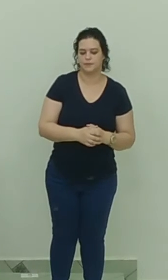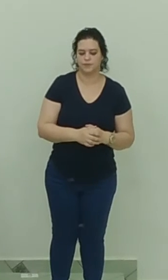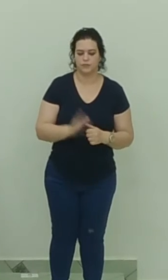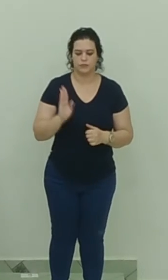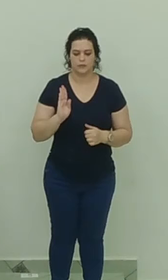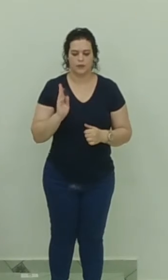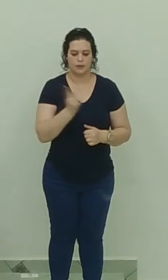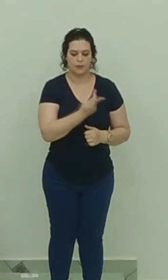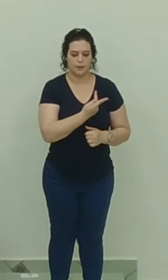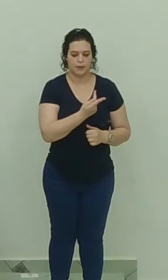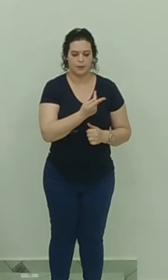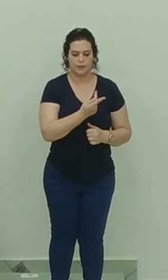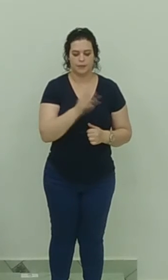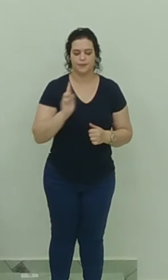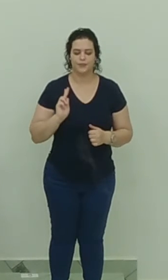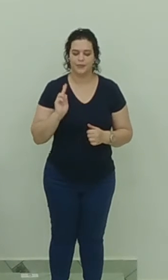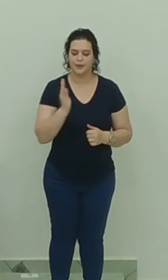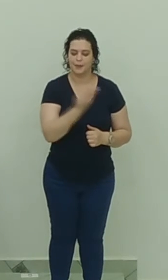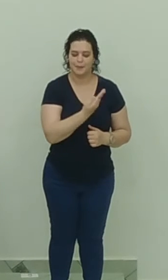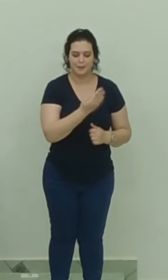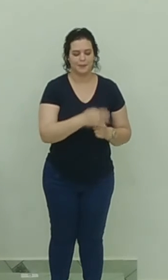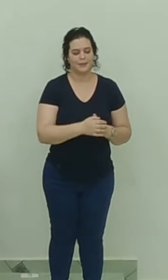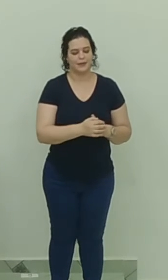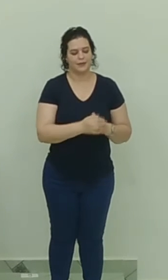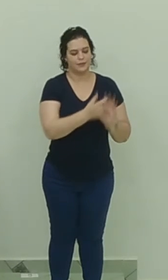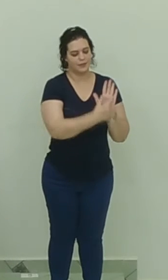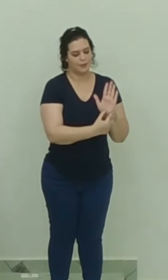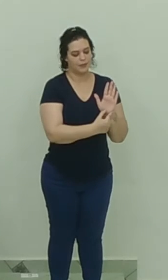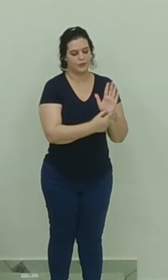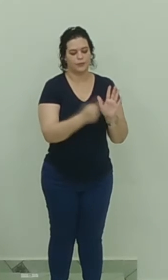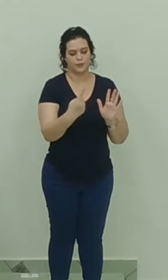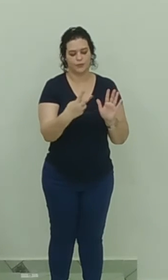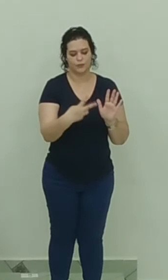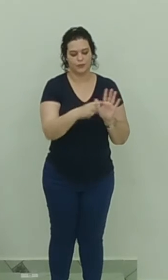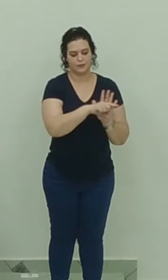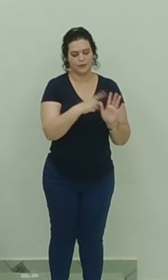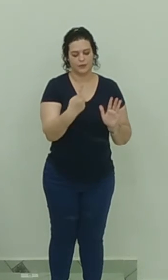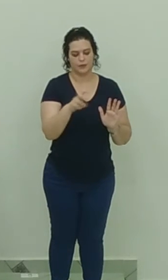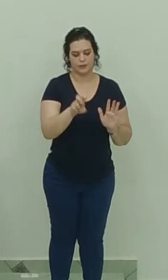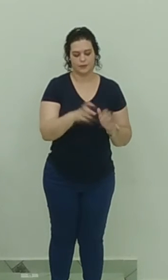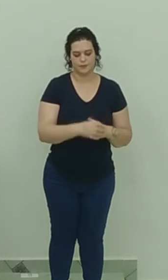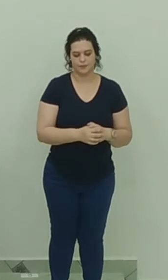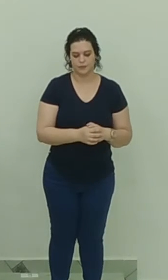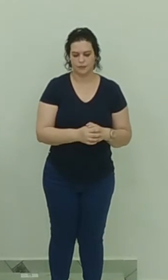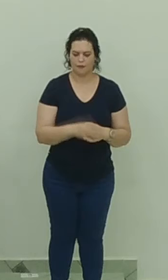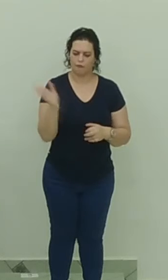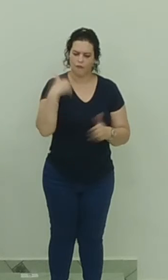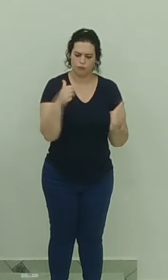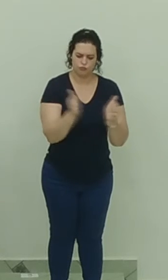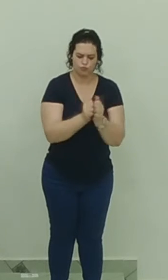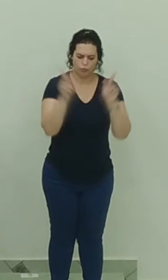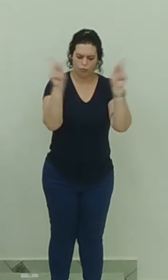Hebreus 12, verso 14 e 15. Segui a paz com todos e a